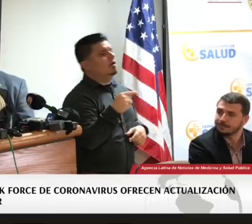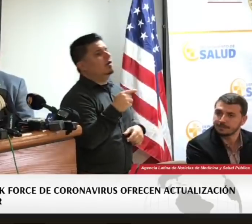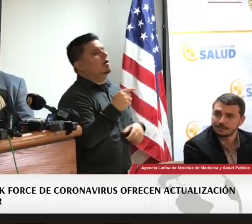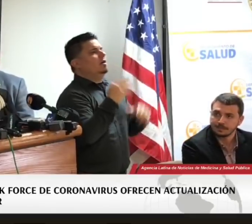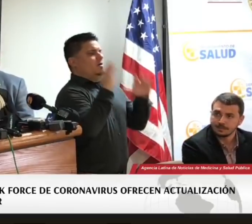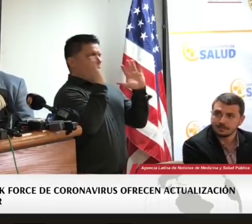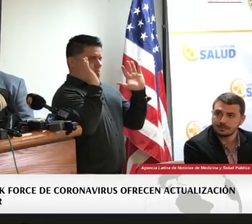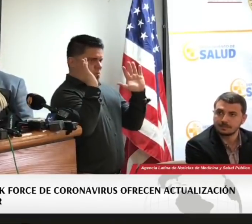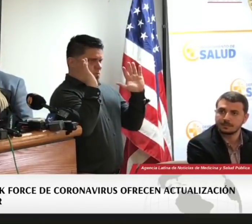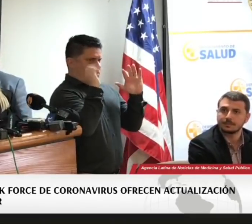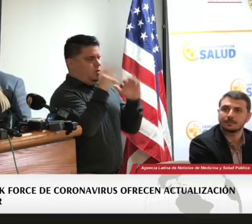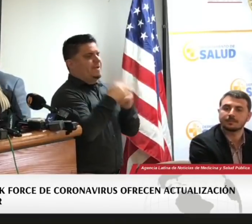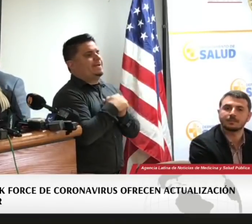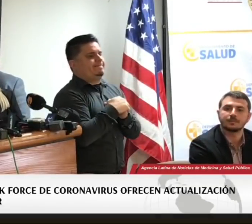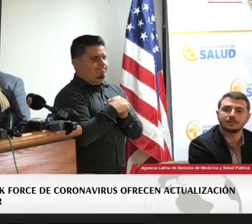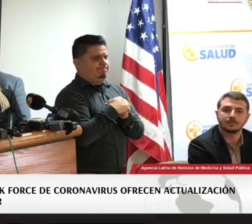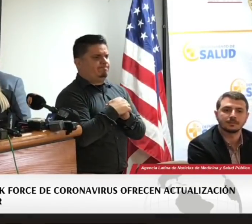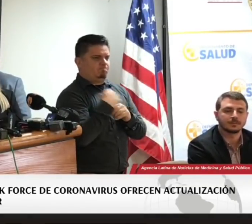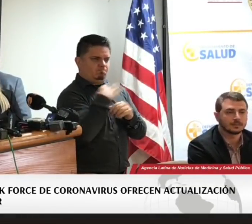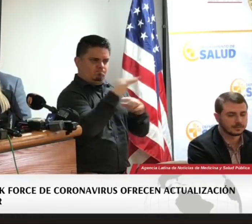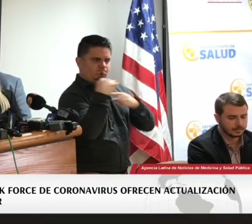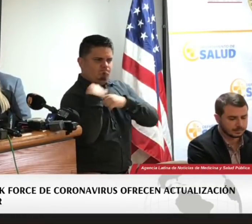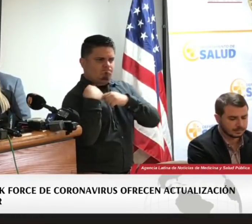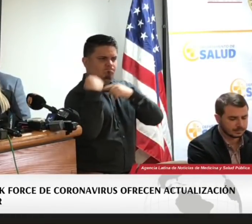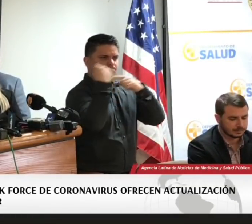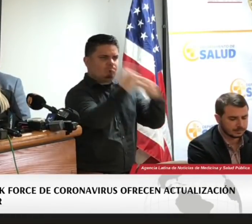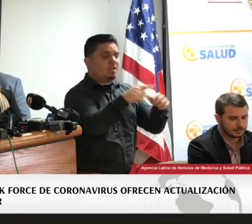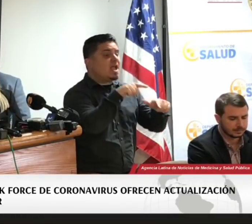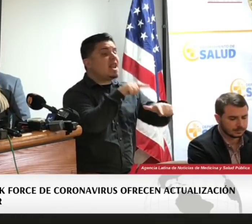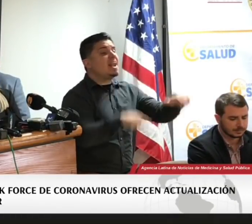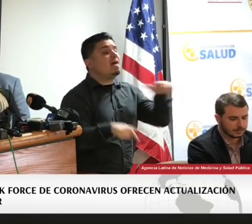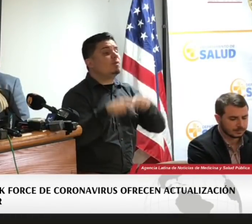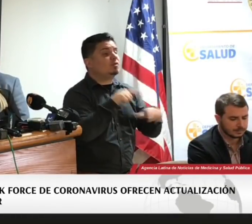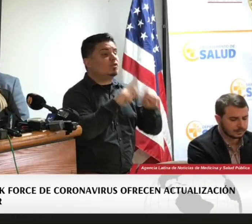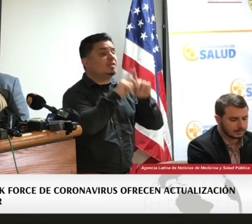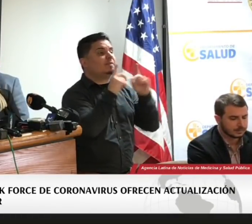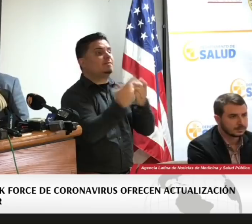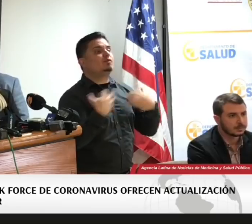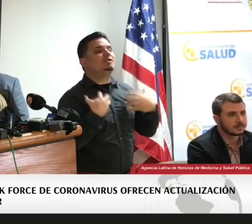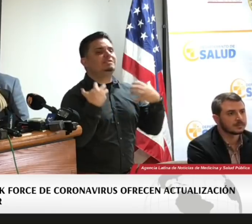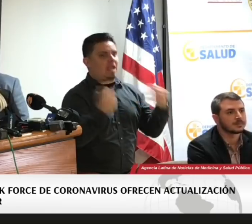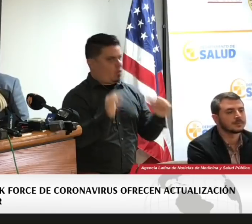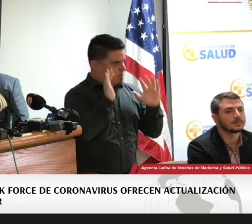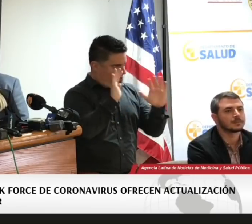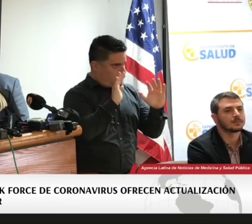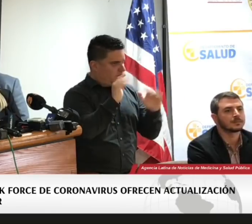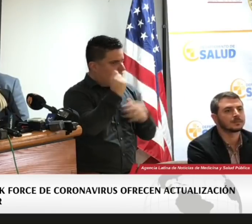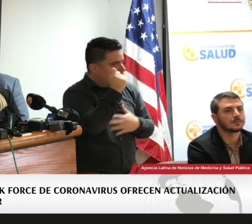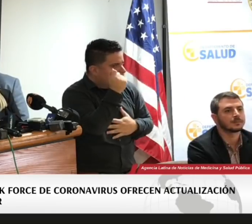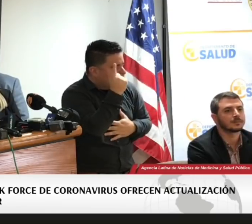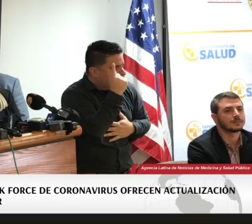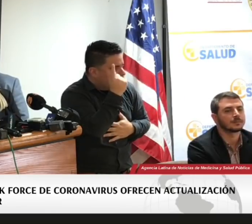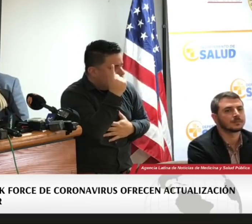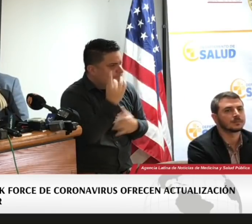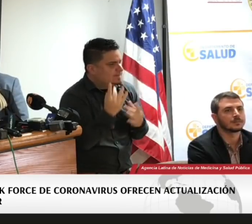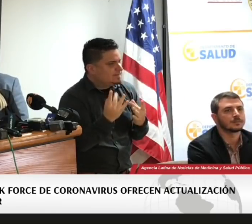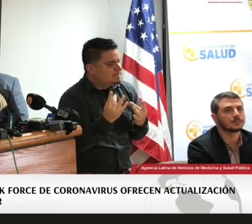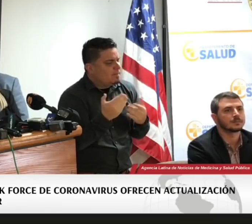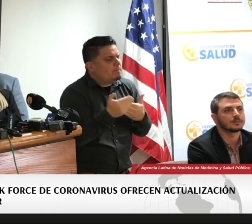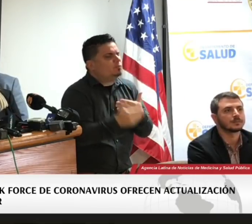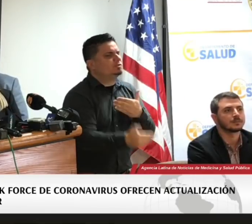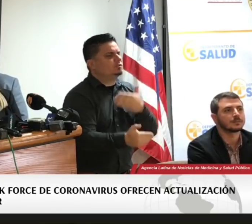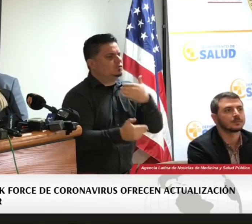Al momento tenemos el laboratorio del Departamento de Salud, pero estamos en proceso de que para las próximas semanas hayan otros laboratorios que